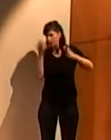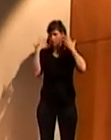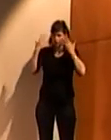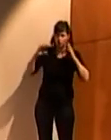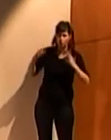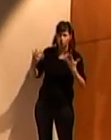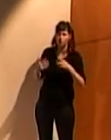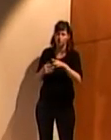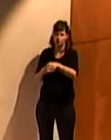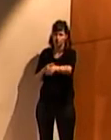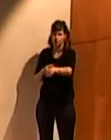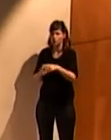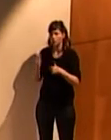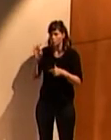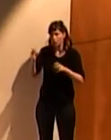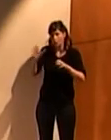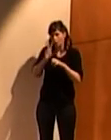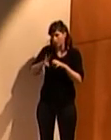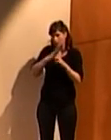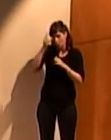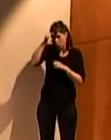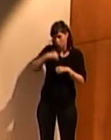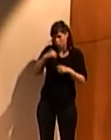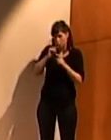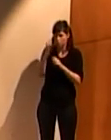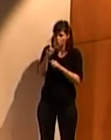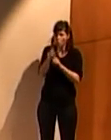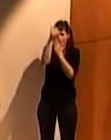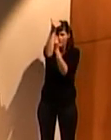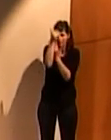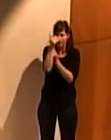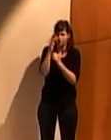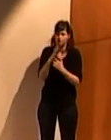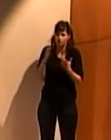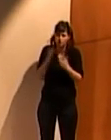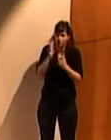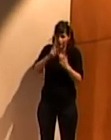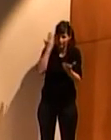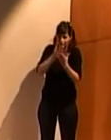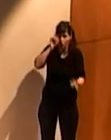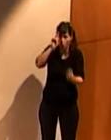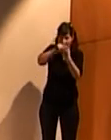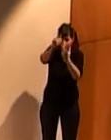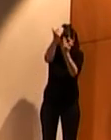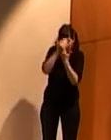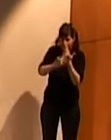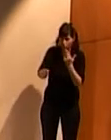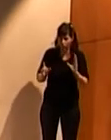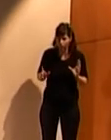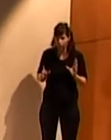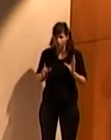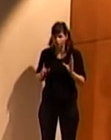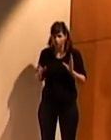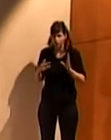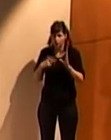Oui, en fait, nous, l'abri, c'était plus un prétexte pour mettre en place ce travail que vraiment un objectif en soi de faire cet espace. Donc,